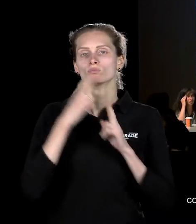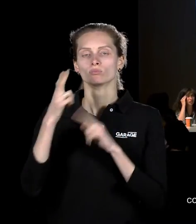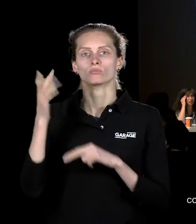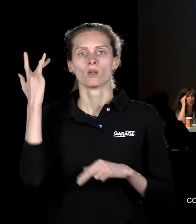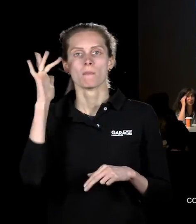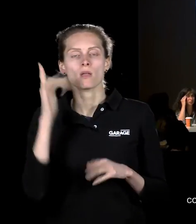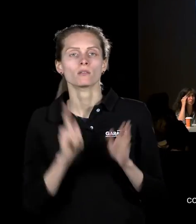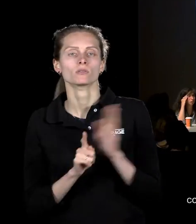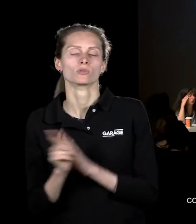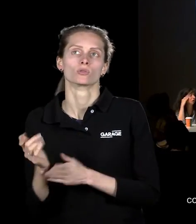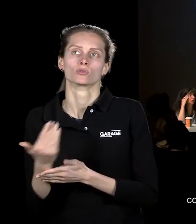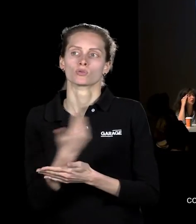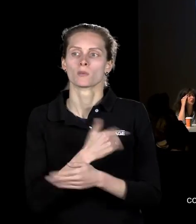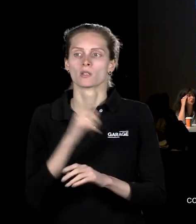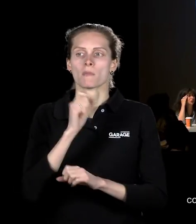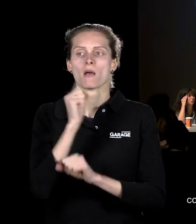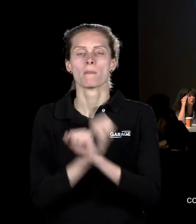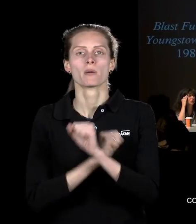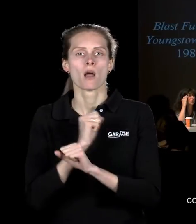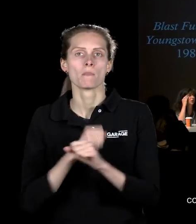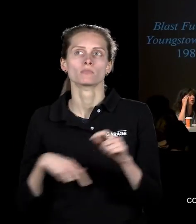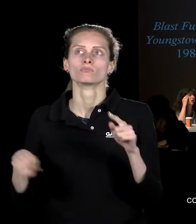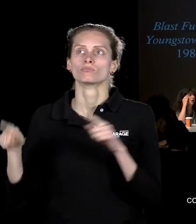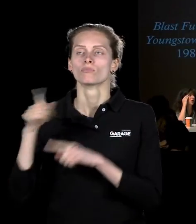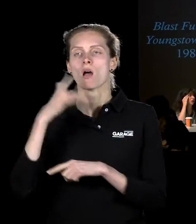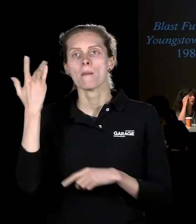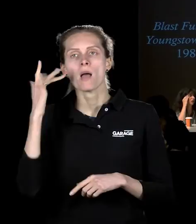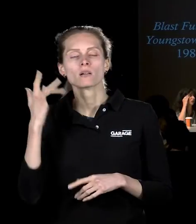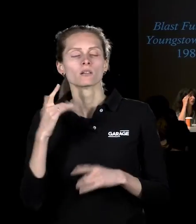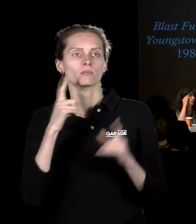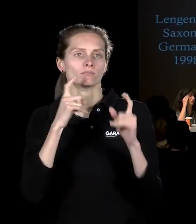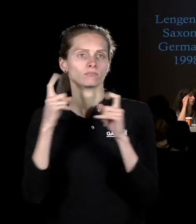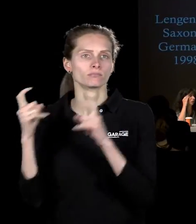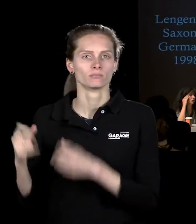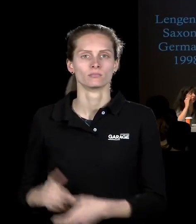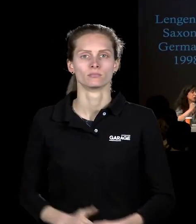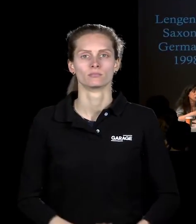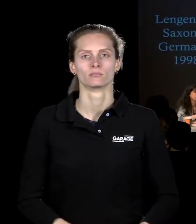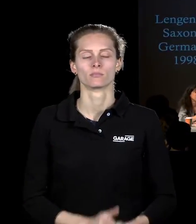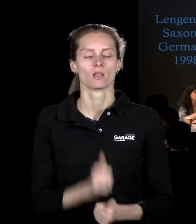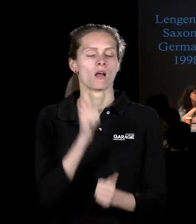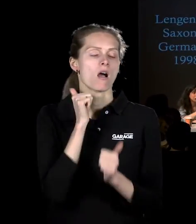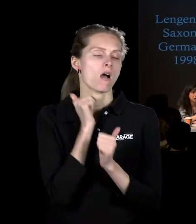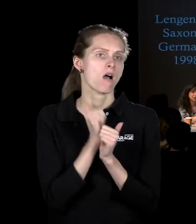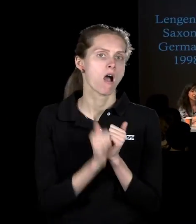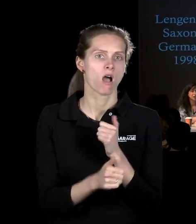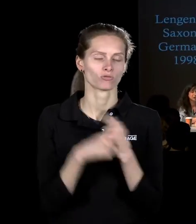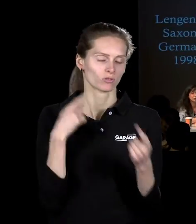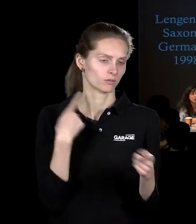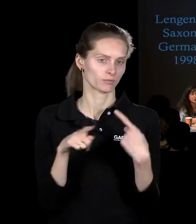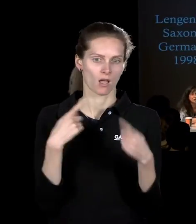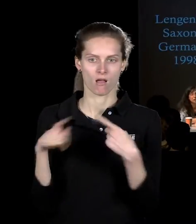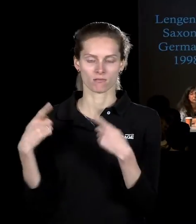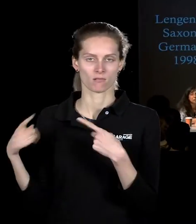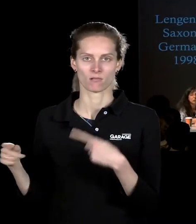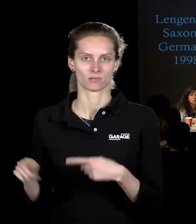вот тех же самых промышленных пейзажей американских. И причем каждый раз к ним очень по-разному относились,